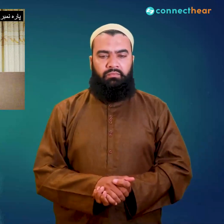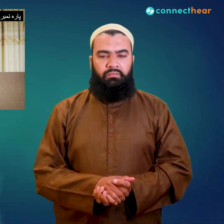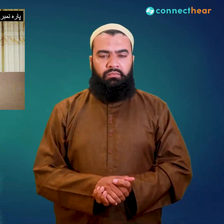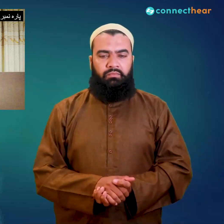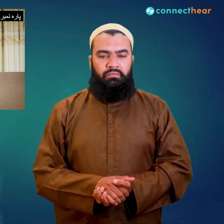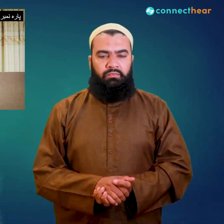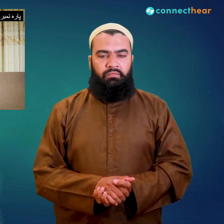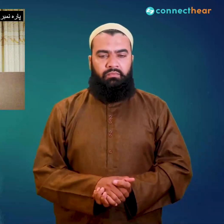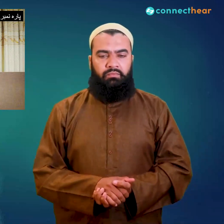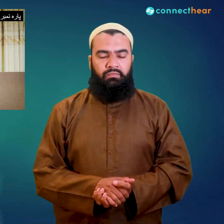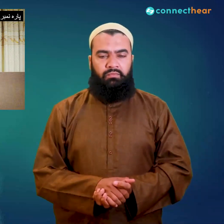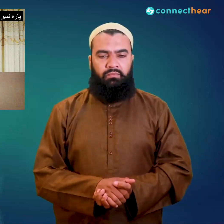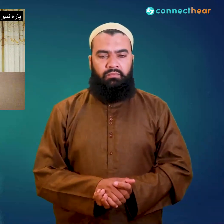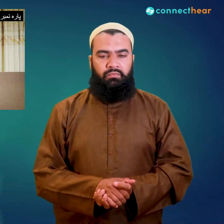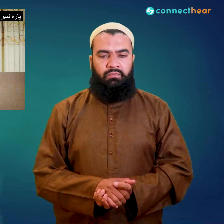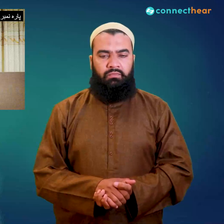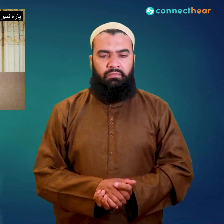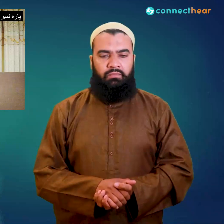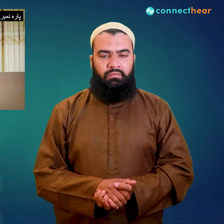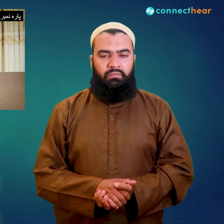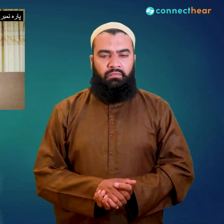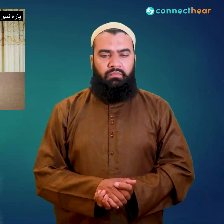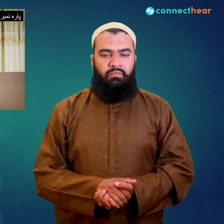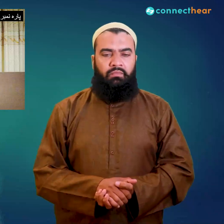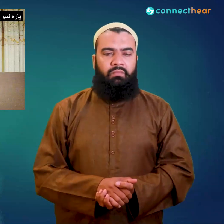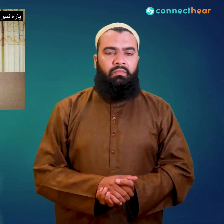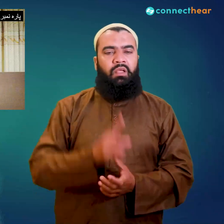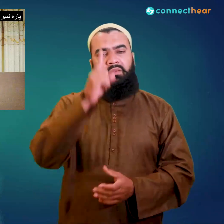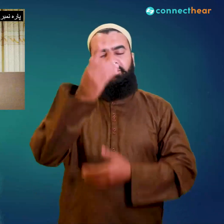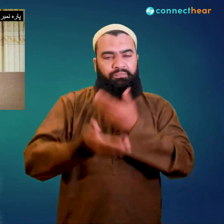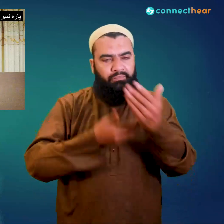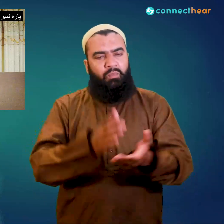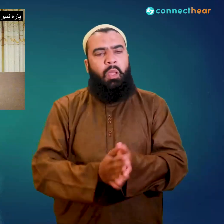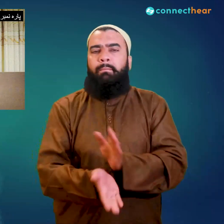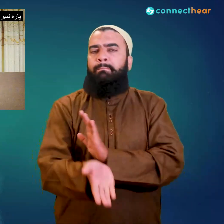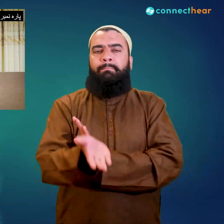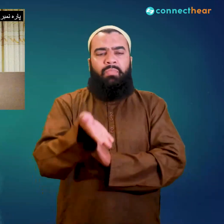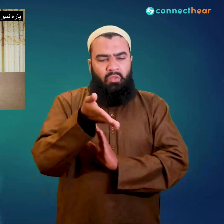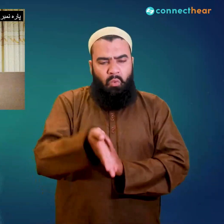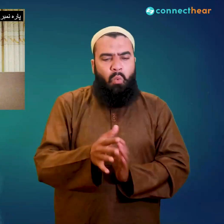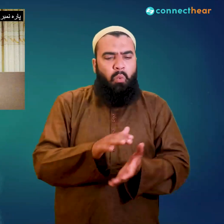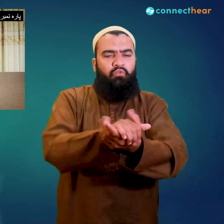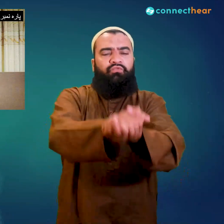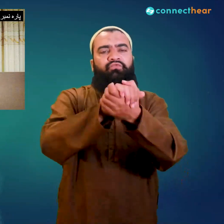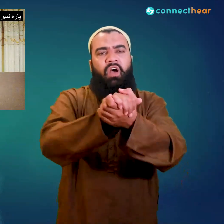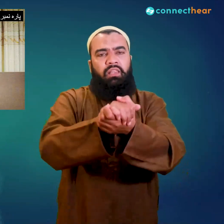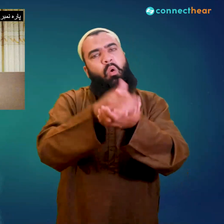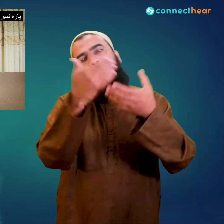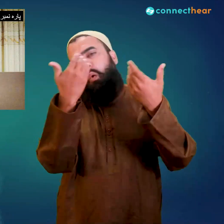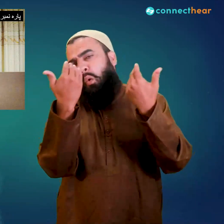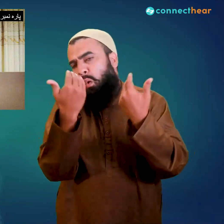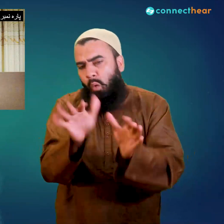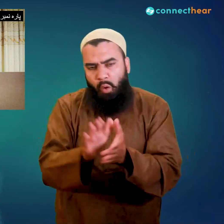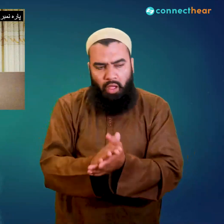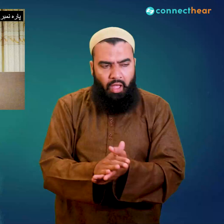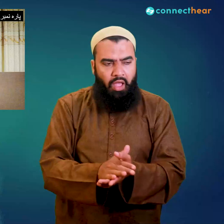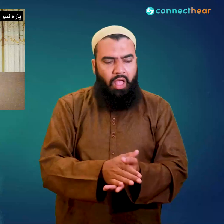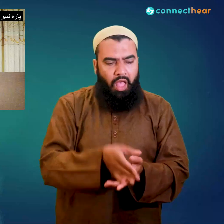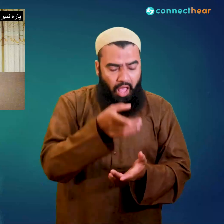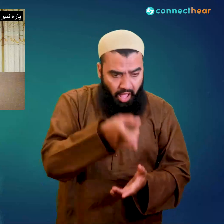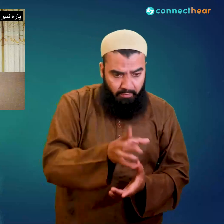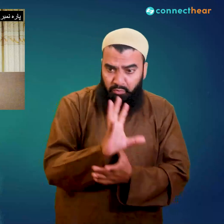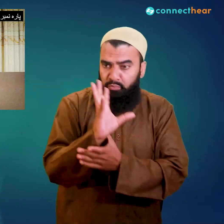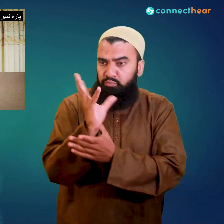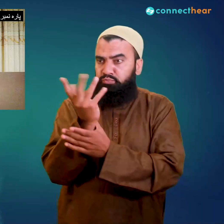نَتَوَفَّيَنَّكَ، جس چیز کا ہم ان سے وعدہ کر رہے ہیں اس میں سے کچھ حصہ خواہ ہم آپ کی زندگی میں ان